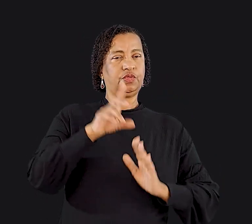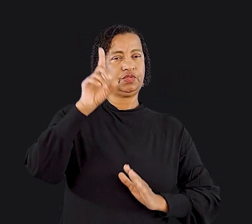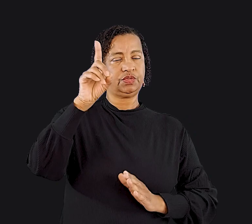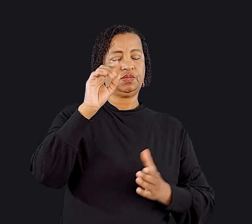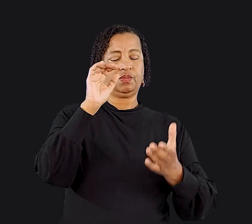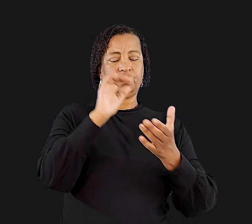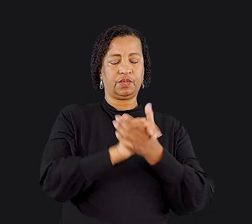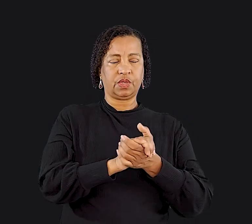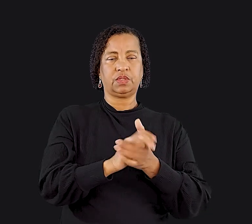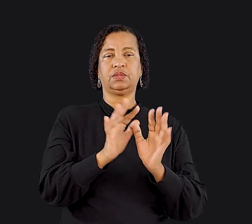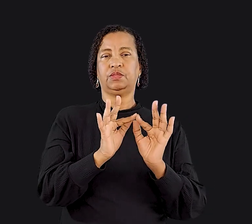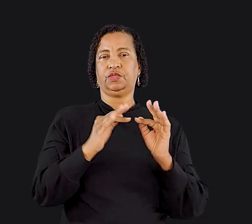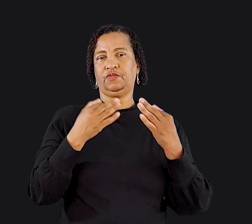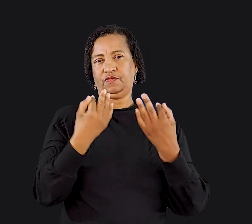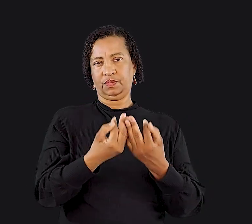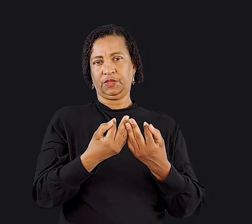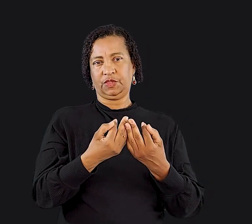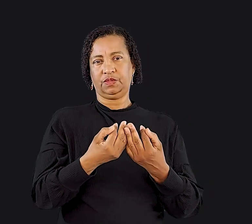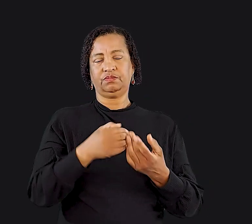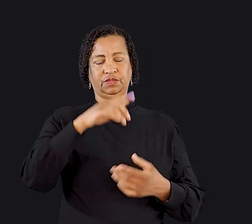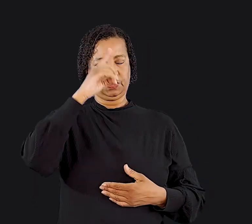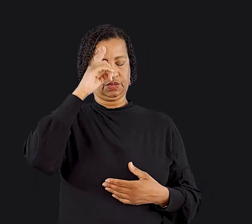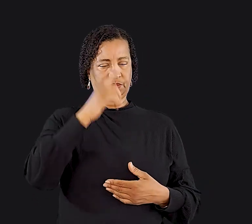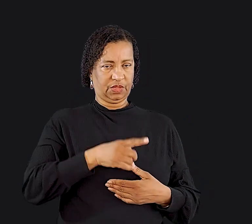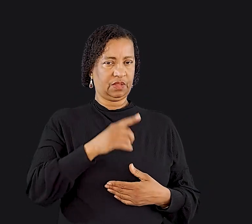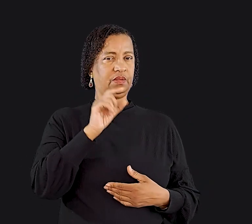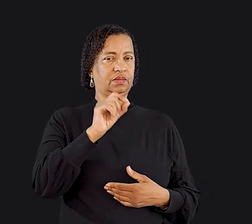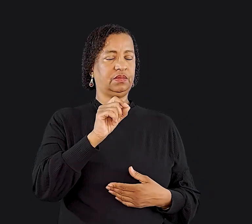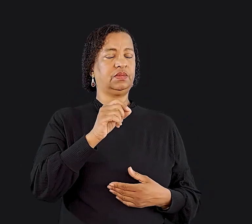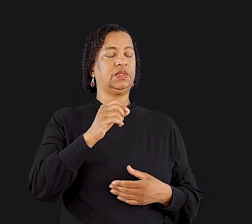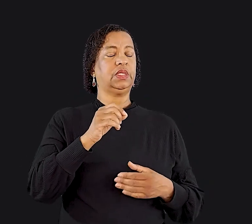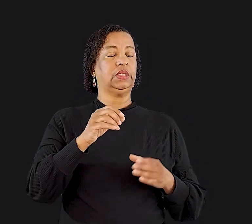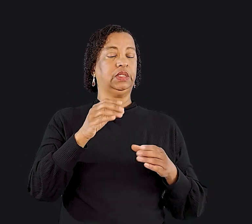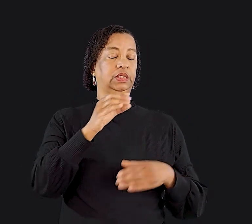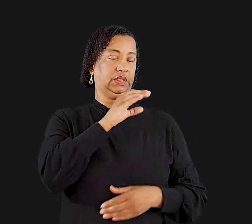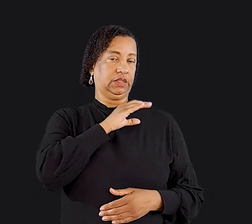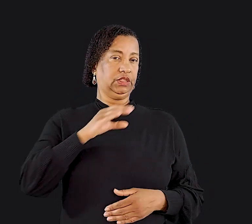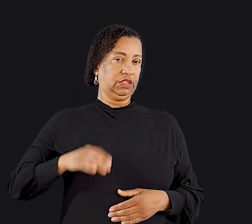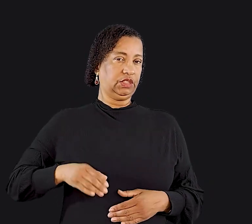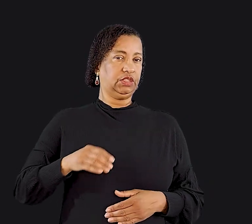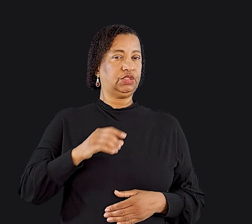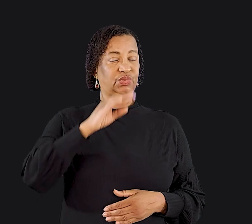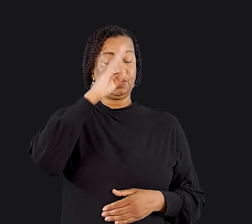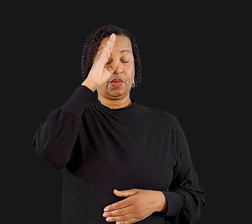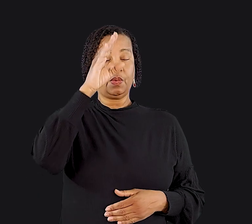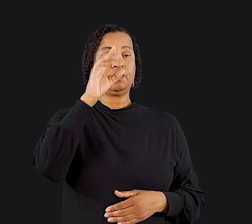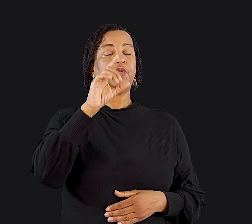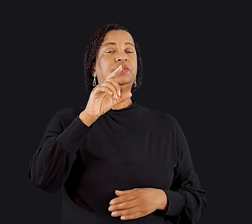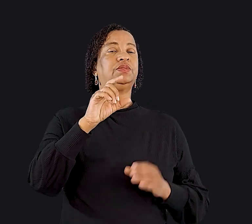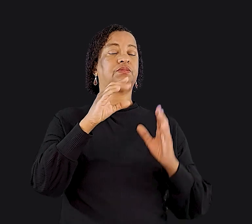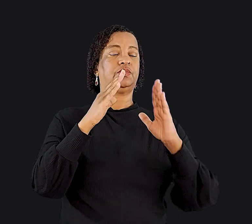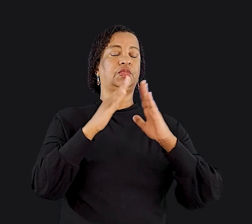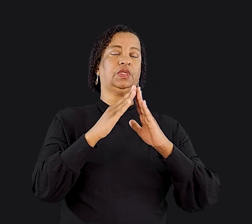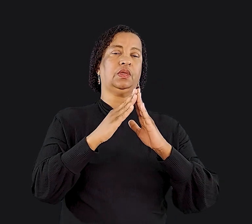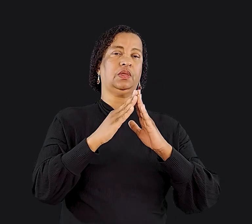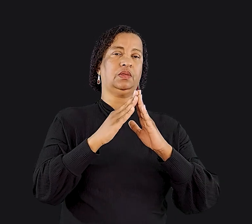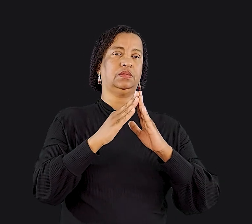o casamento e a família. Esta ordem é que Cristo é o cabeça do lar, Cristo é o cabeça do homem,